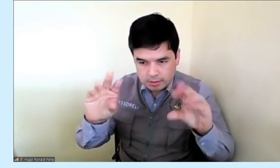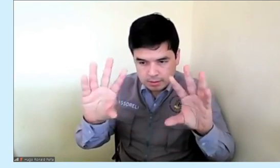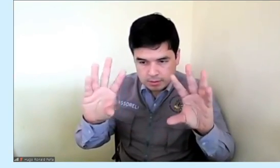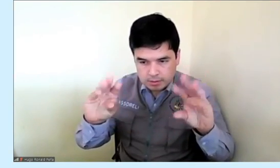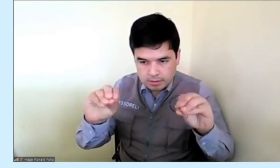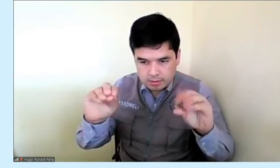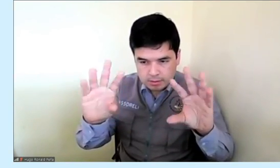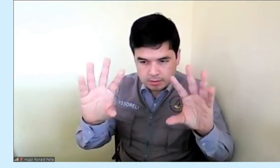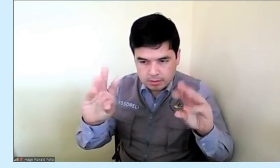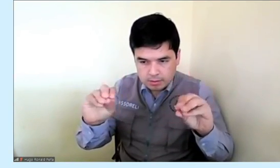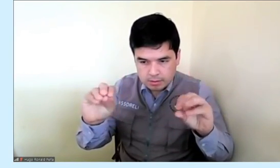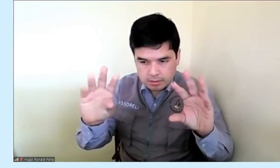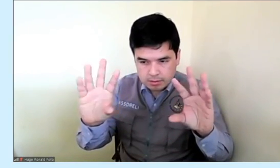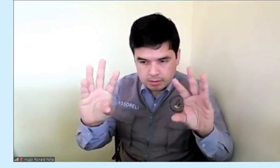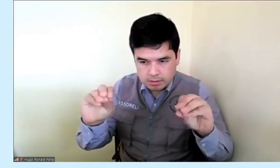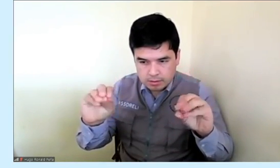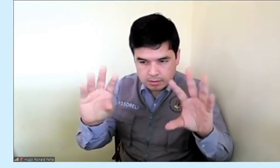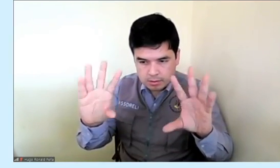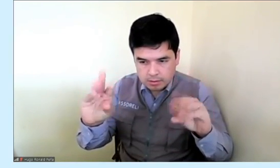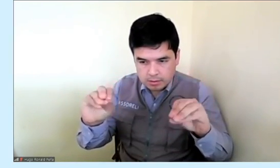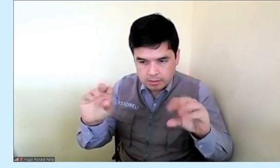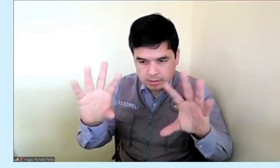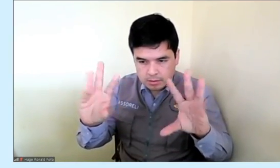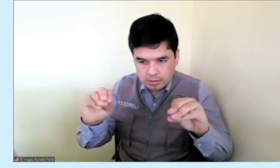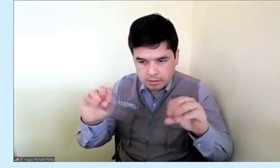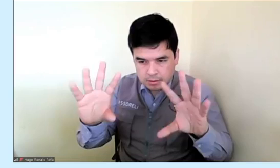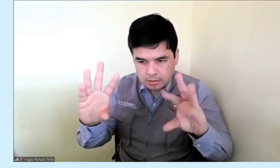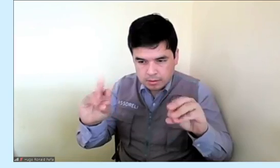Ese es el movimiento de los dedos para hacer la pregunta ¿por qué?